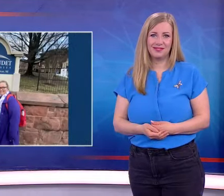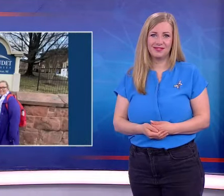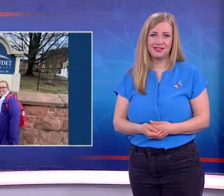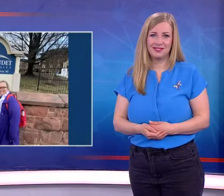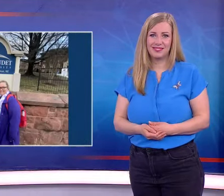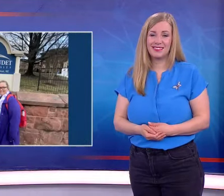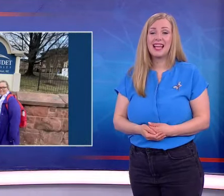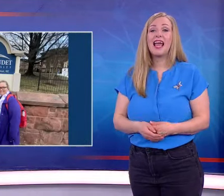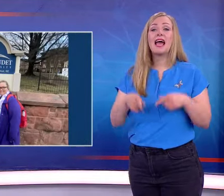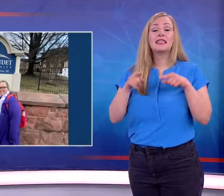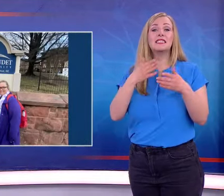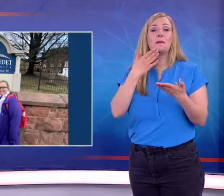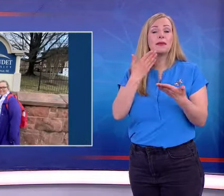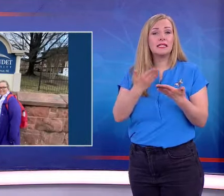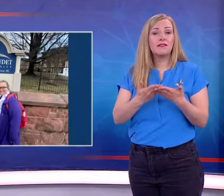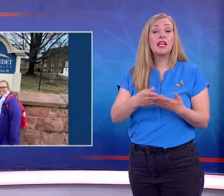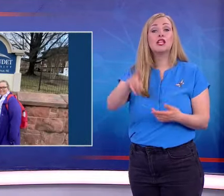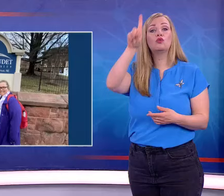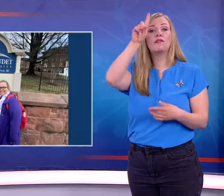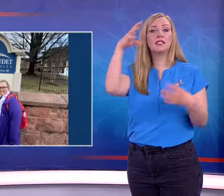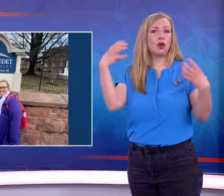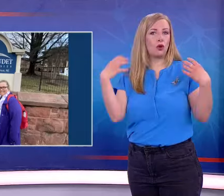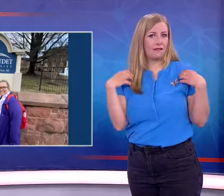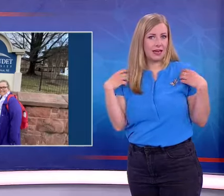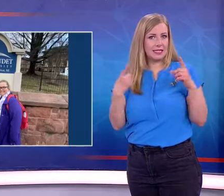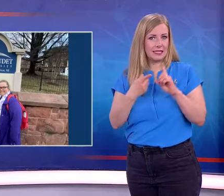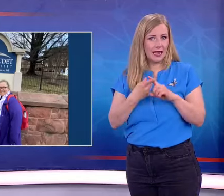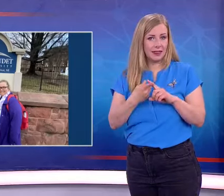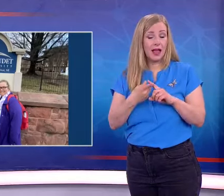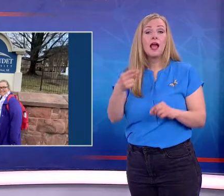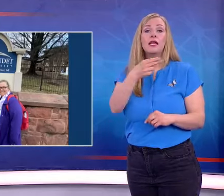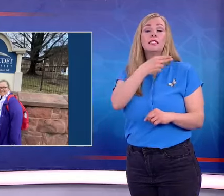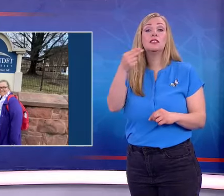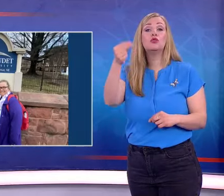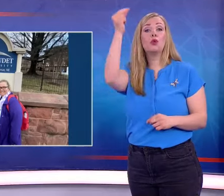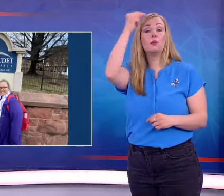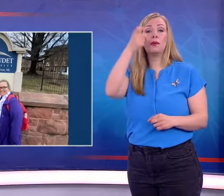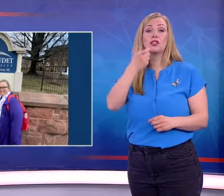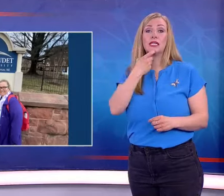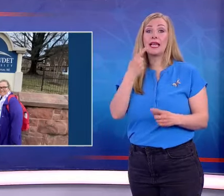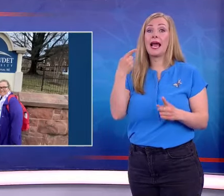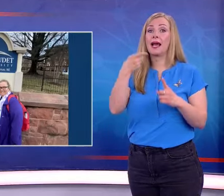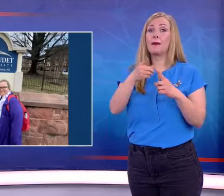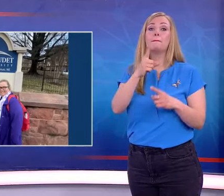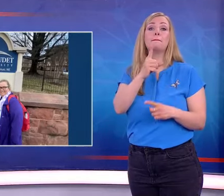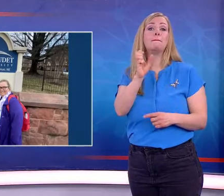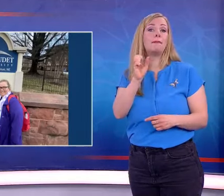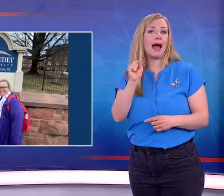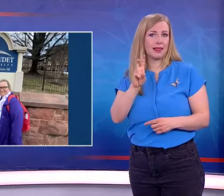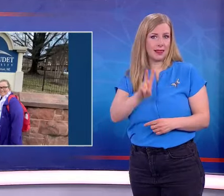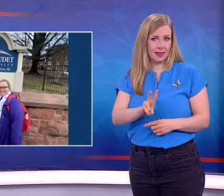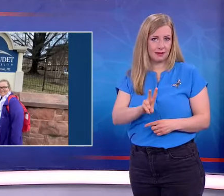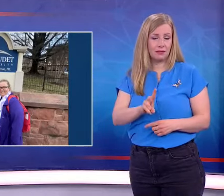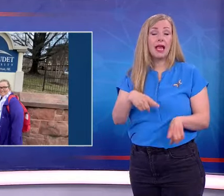Те са представители на Софийския университет, Института по български език към БАН, Института науки за глухите